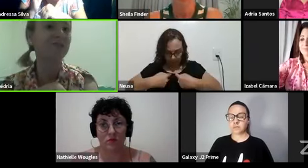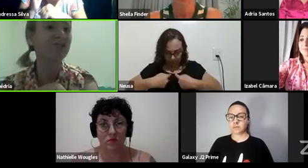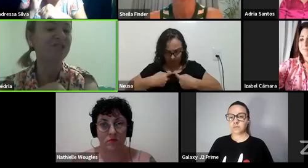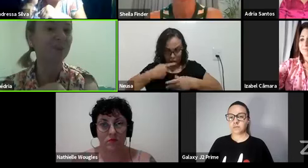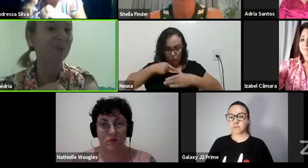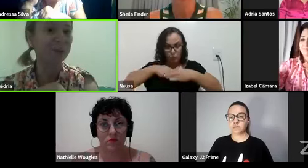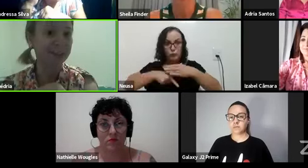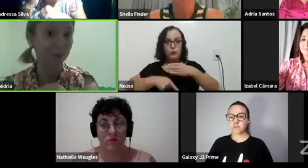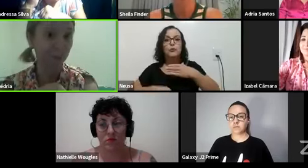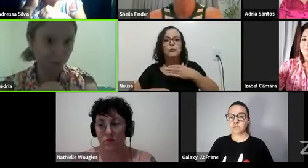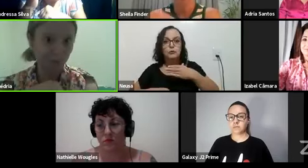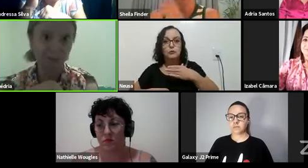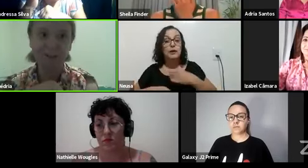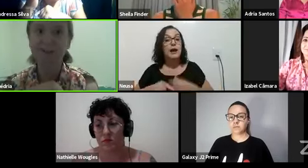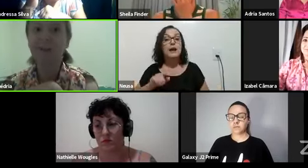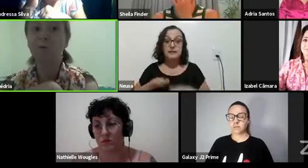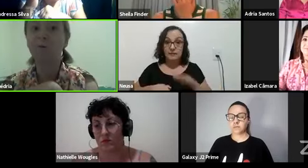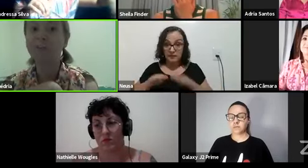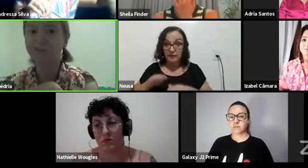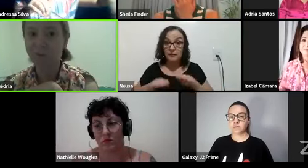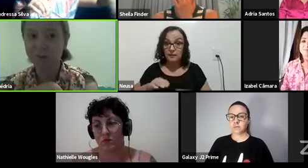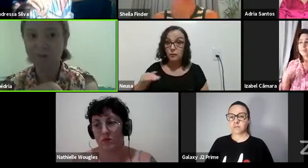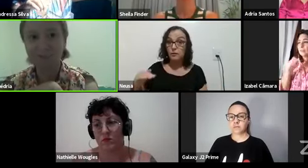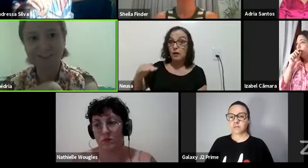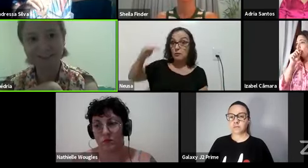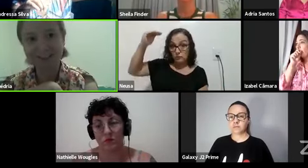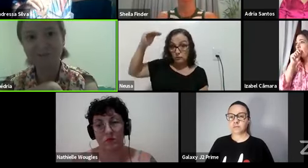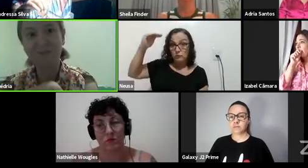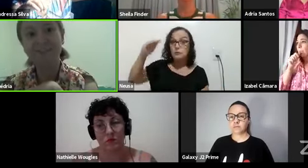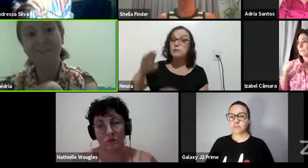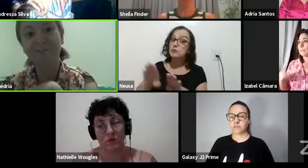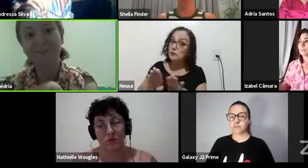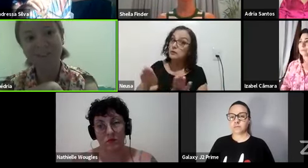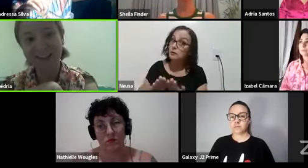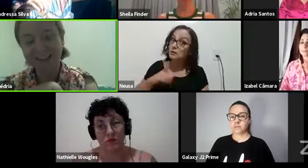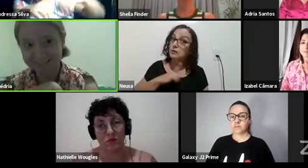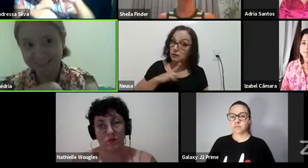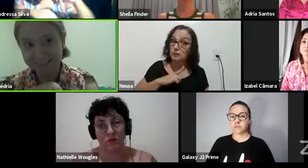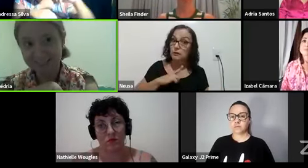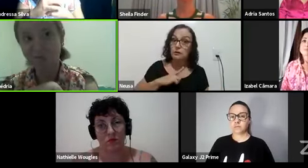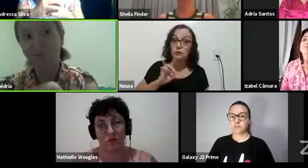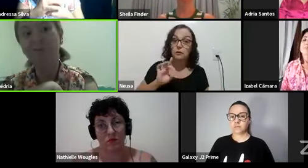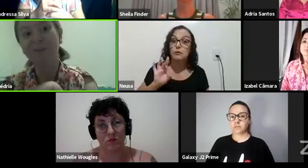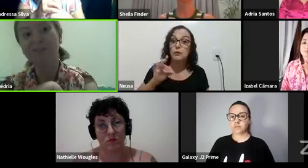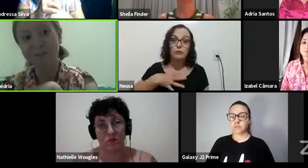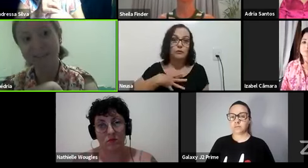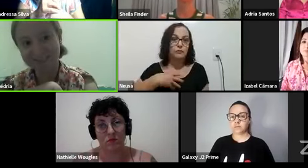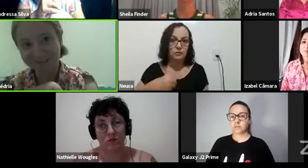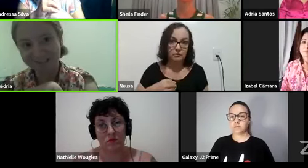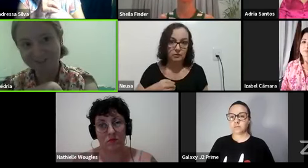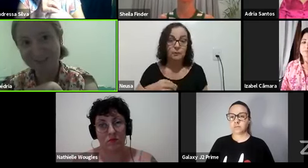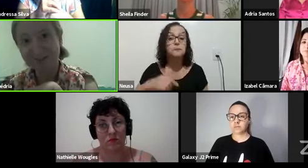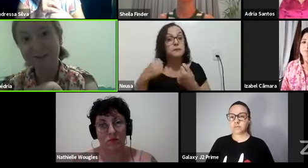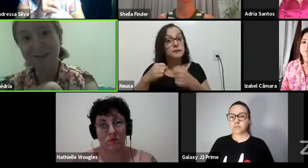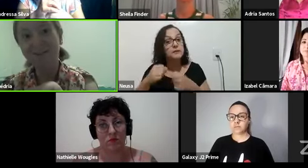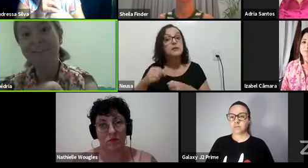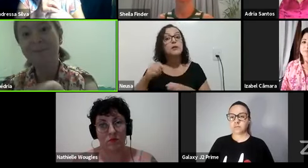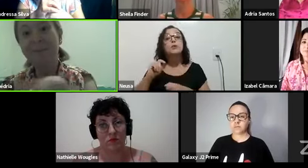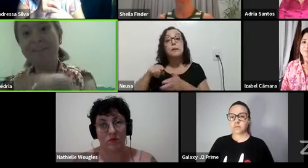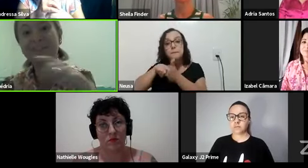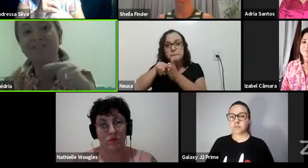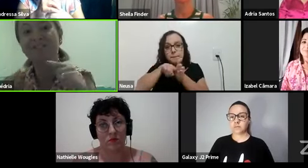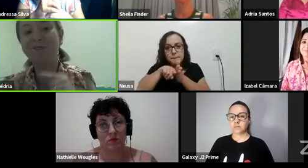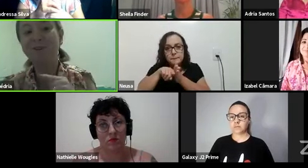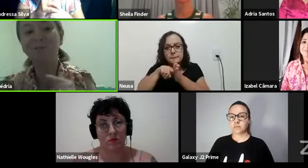das pessoas que estão por aí, adultos, né, com transtornos mentais, precisam verificar, sim, como foi o seu crescimento, para